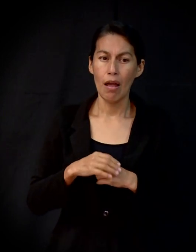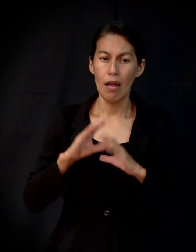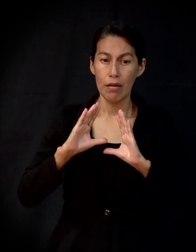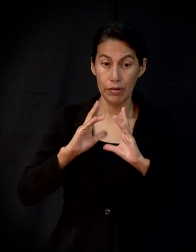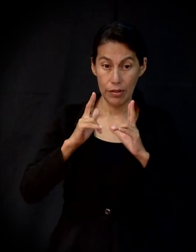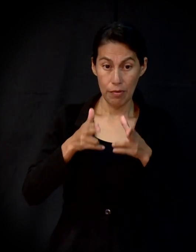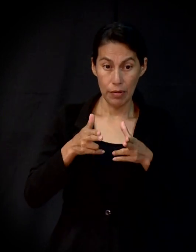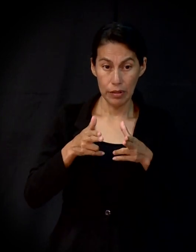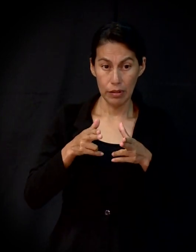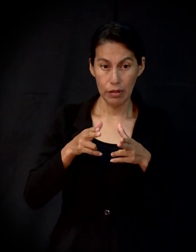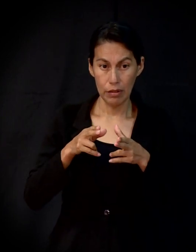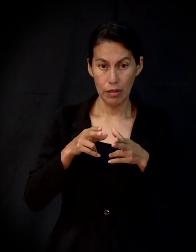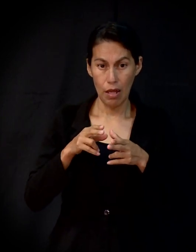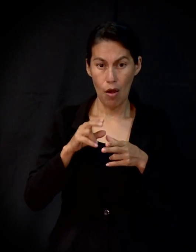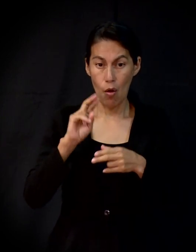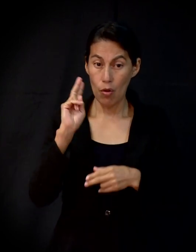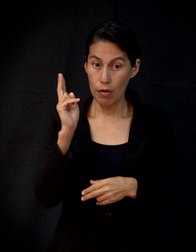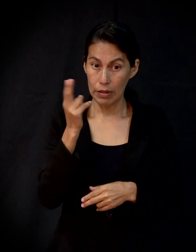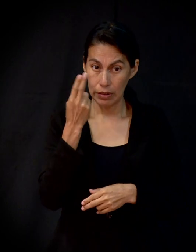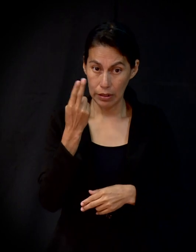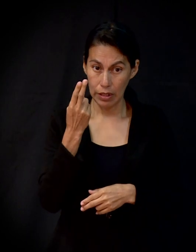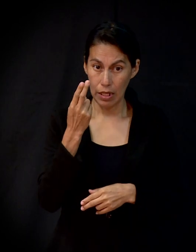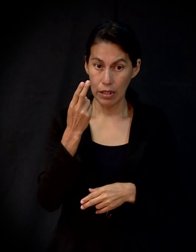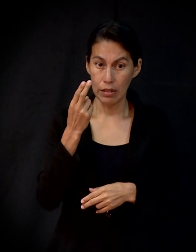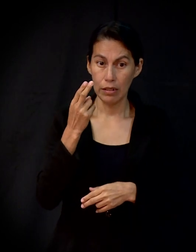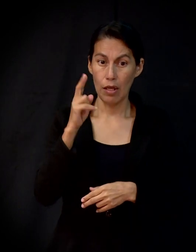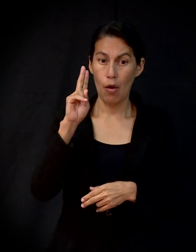luz? Allá la hospital.